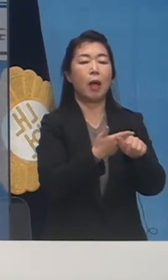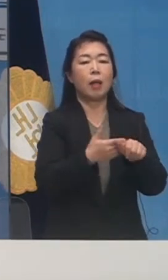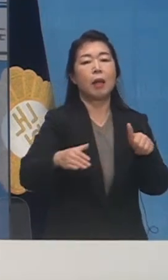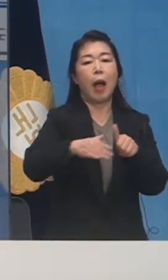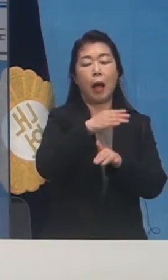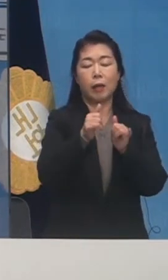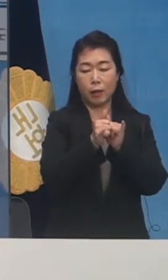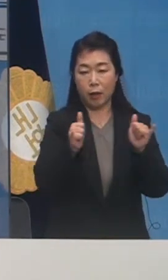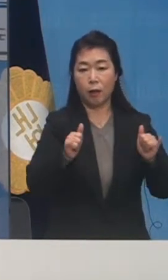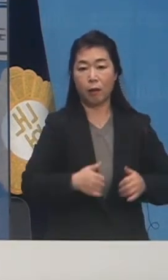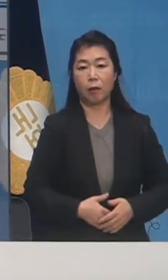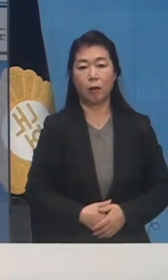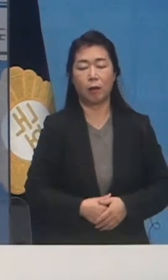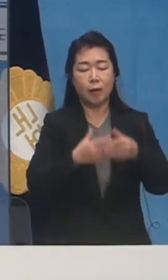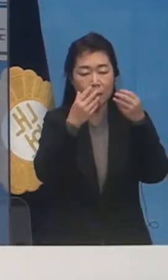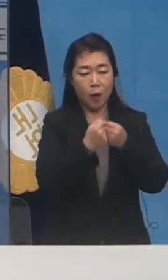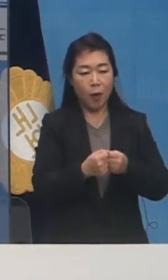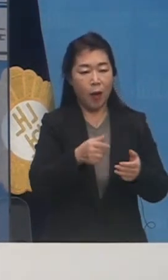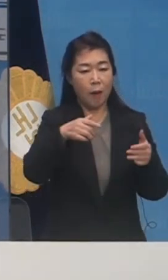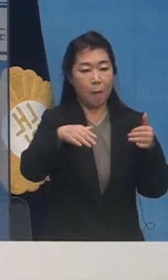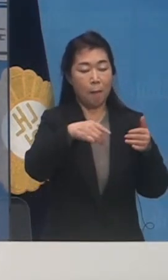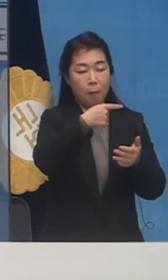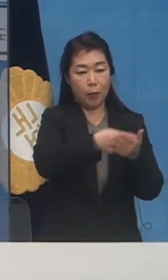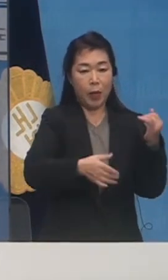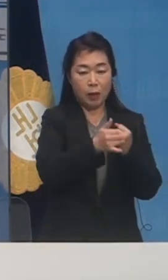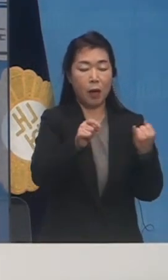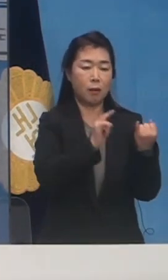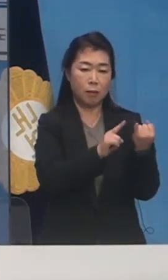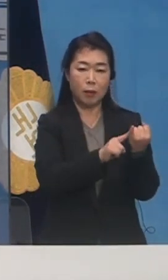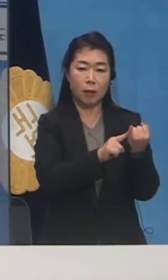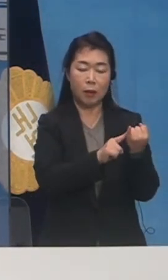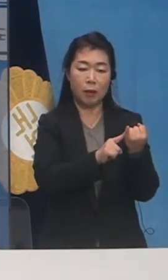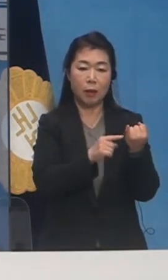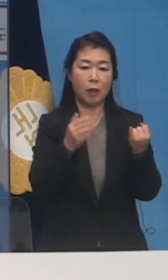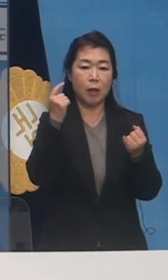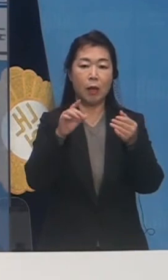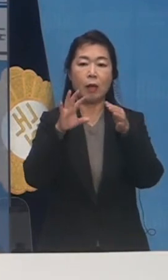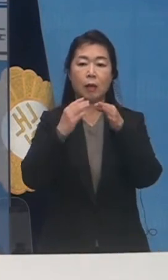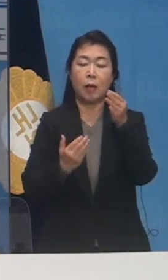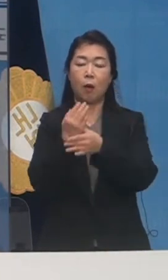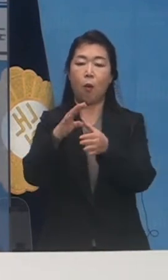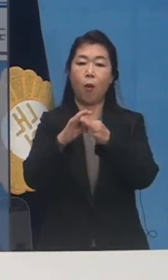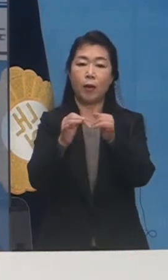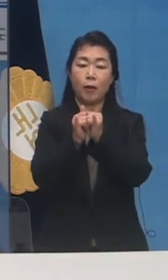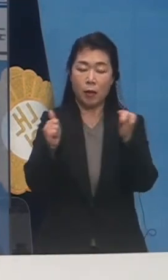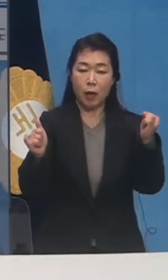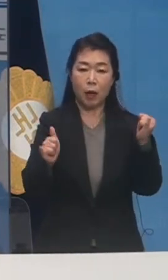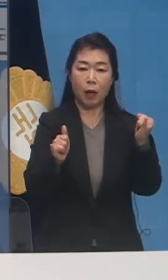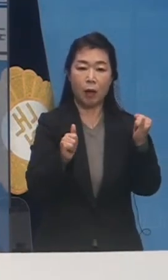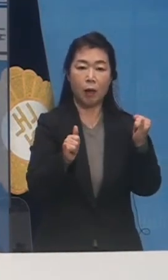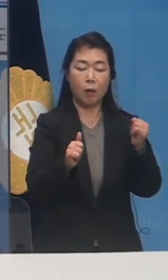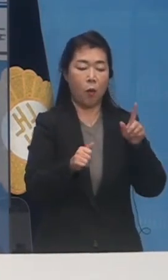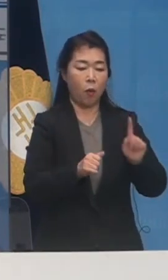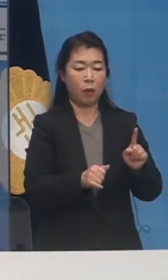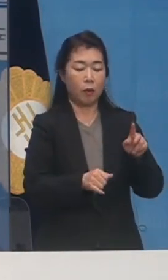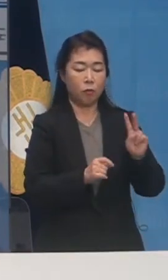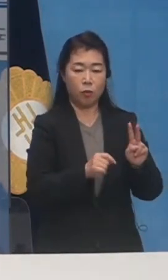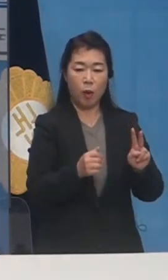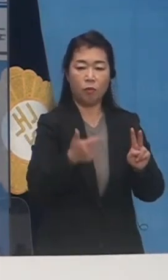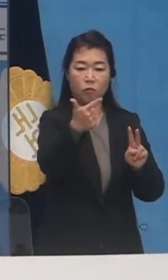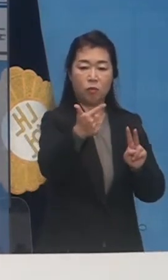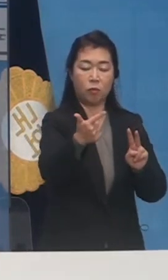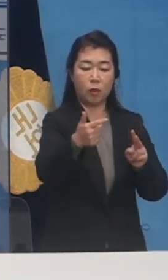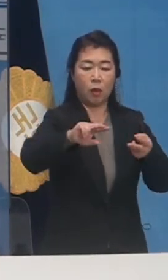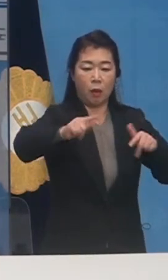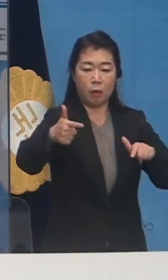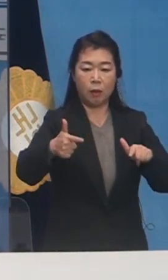가해자였다. 즉, 피해자 3의 참고인이 피진정인 6이었다. 돌려막기로